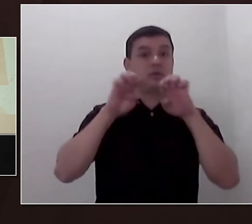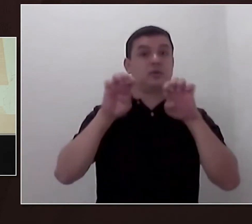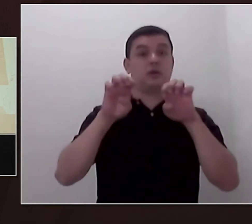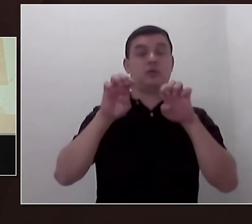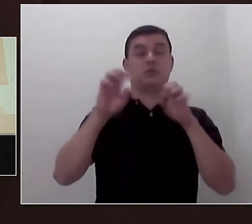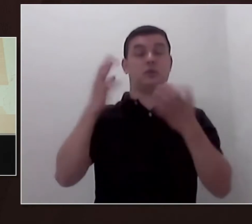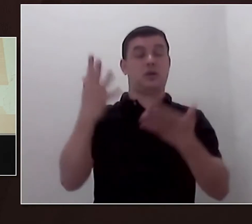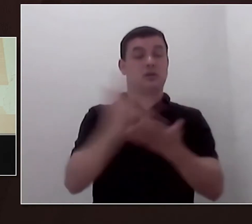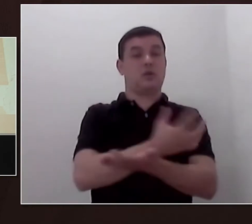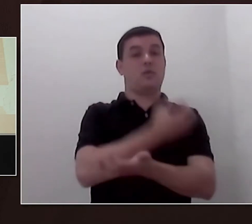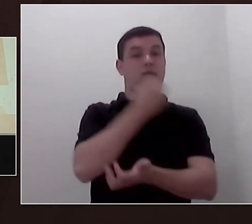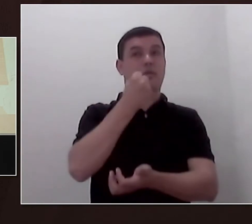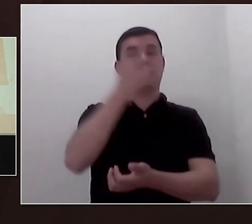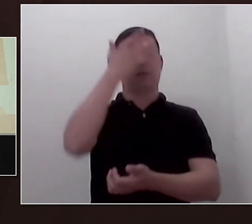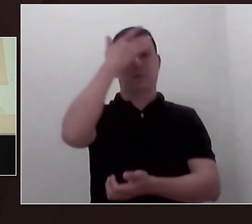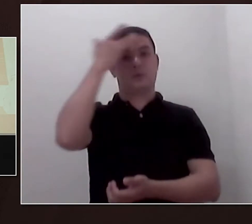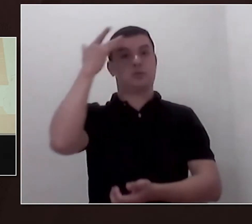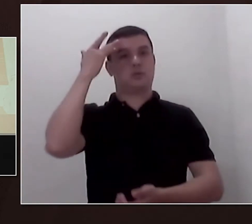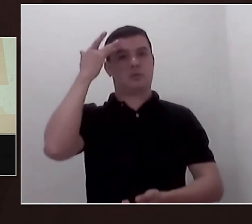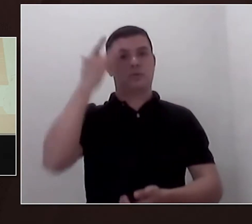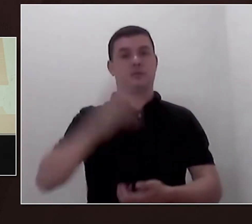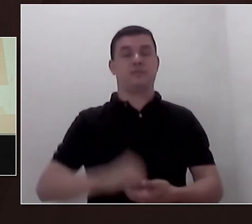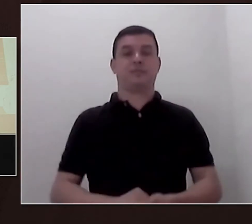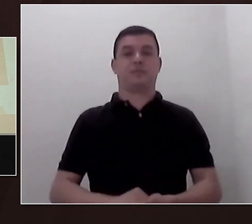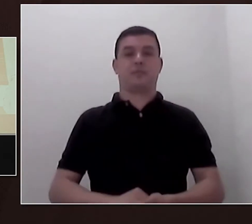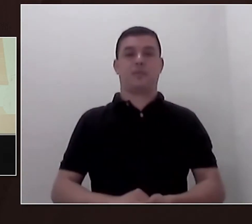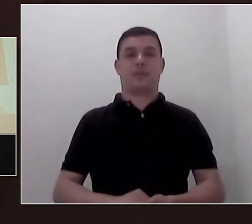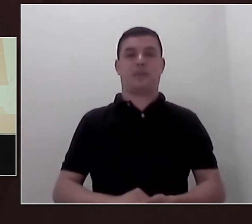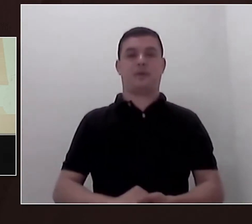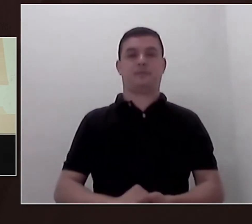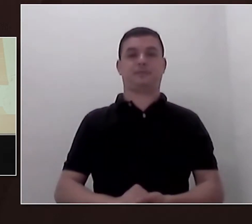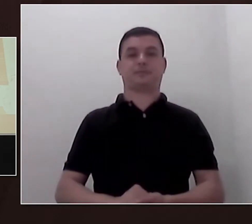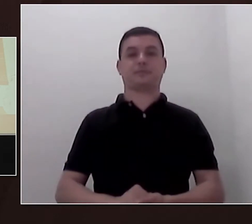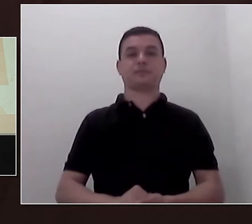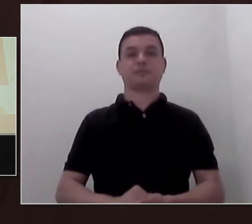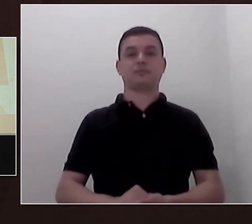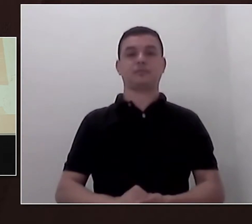sim nós buscamos, tá? Então